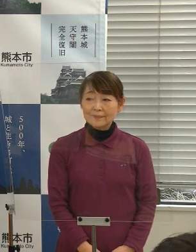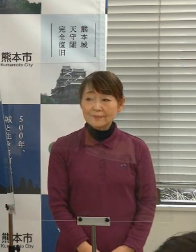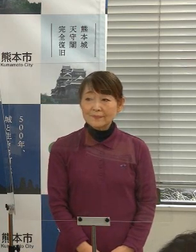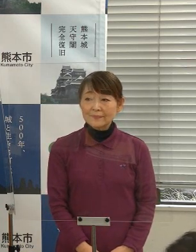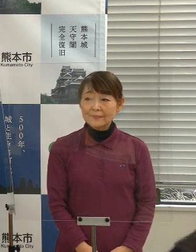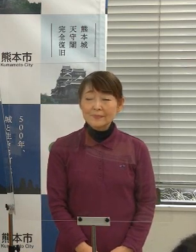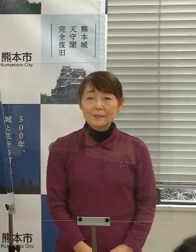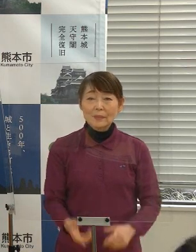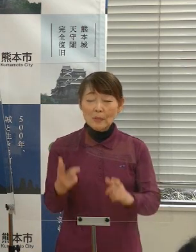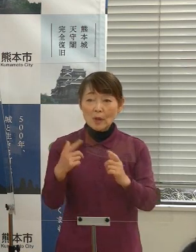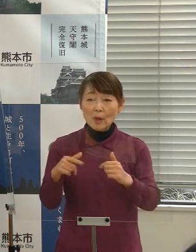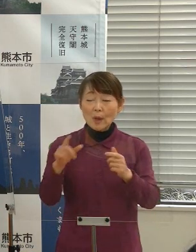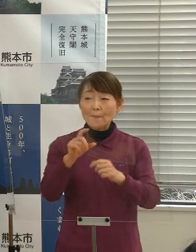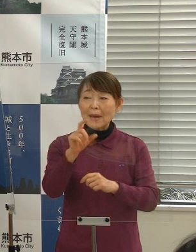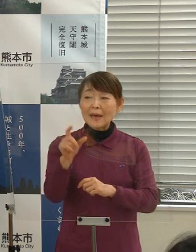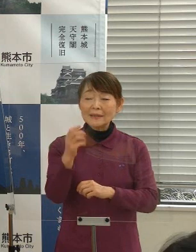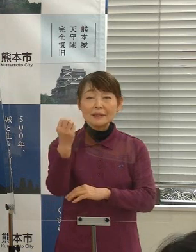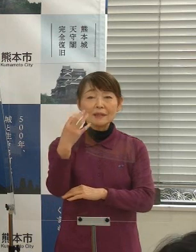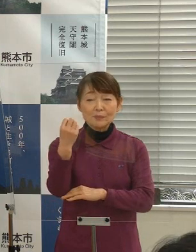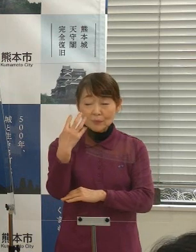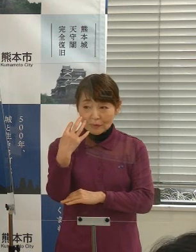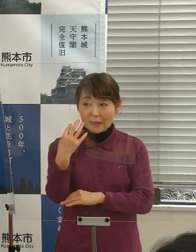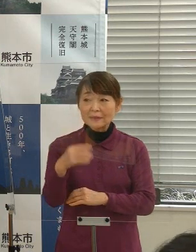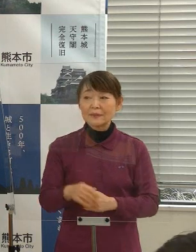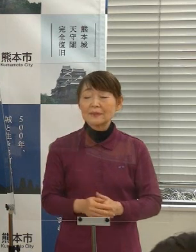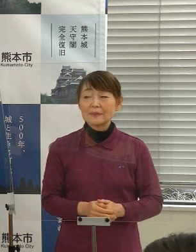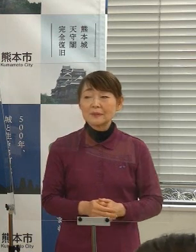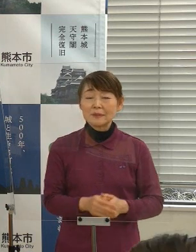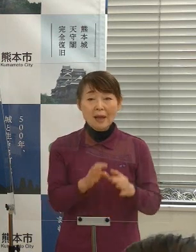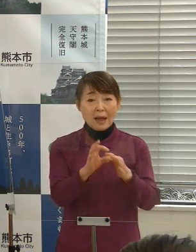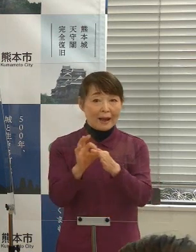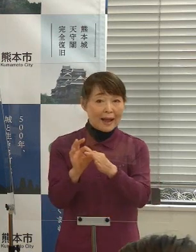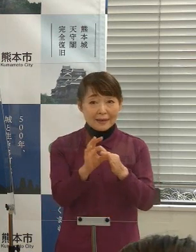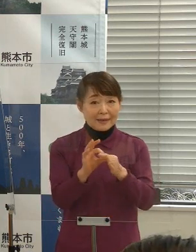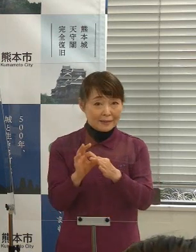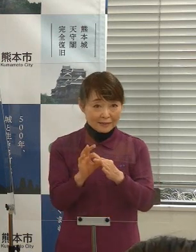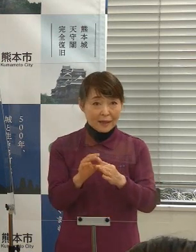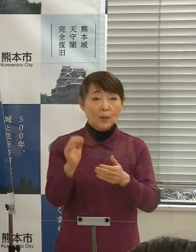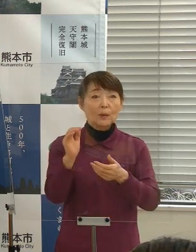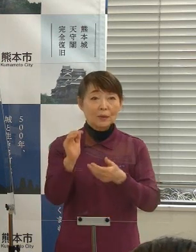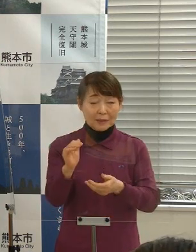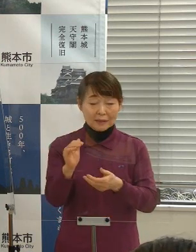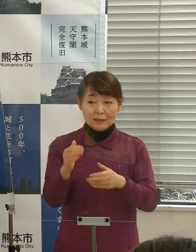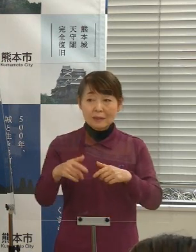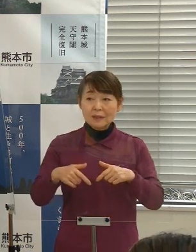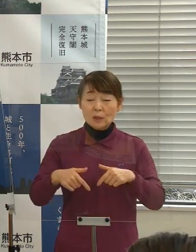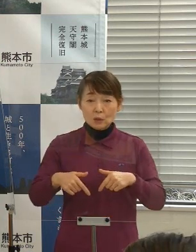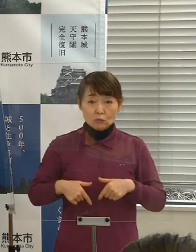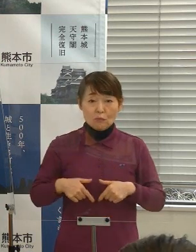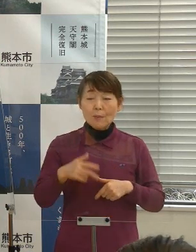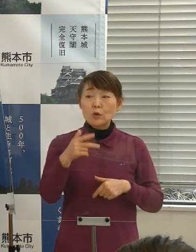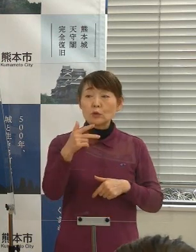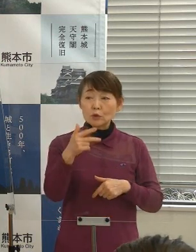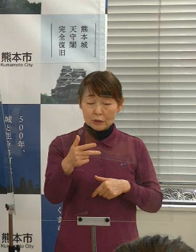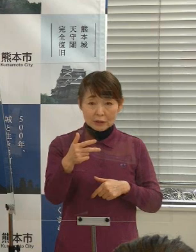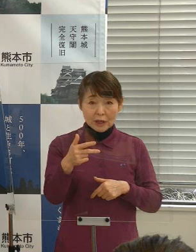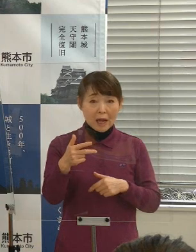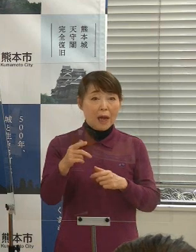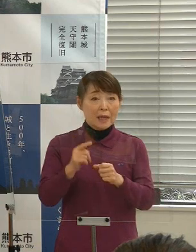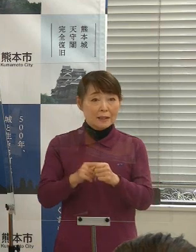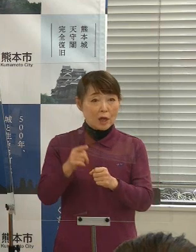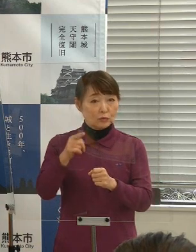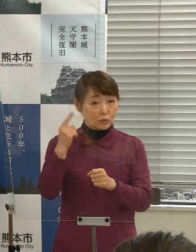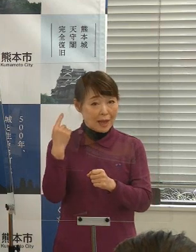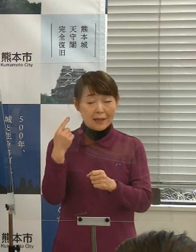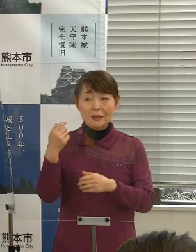毎日新聞のクリスです。関連してなんですけれども、熊本市からは昨年の夏に